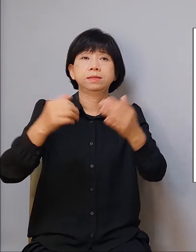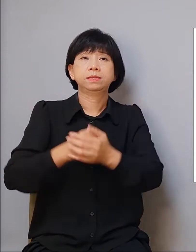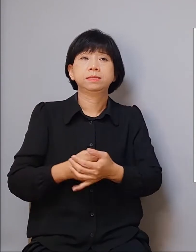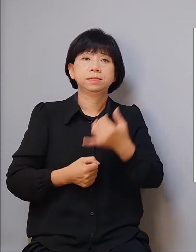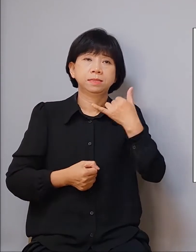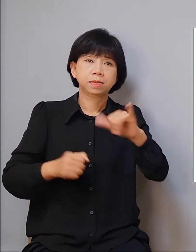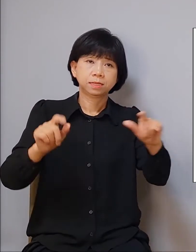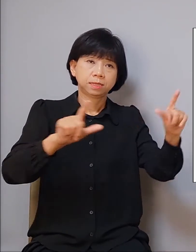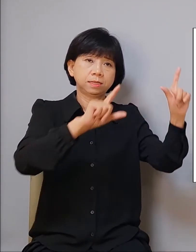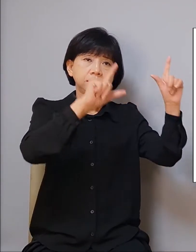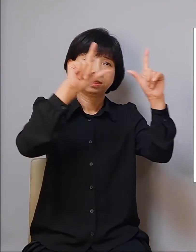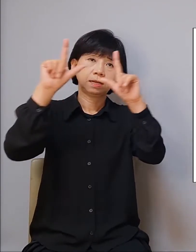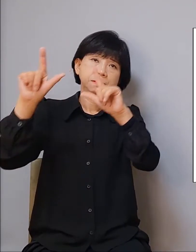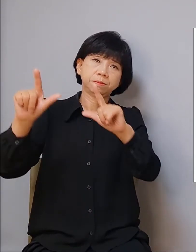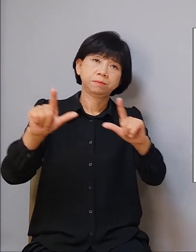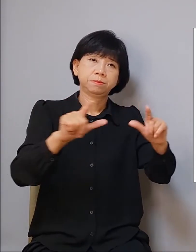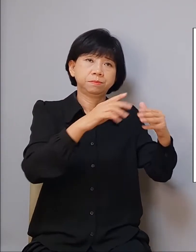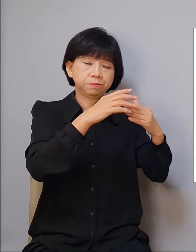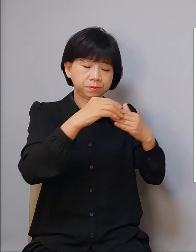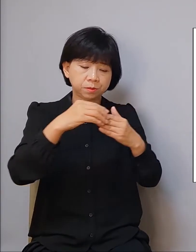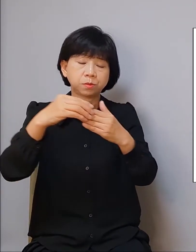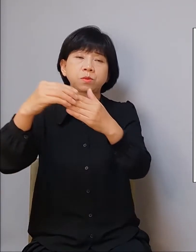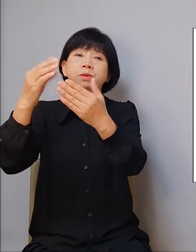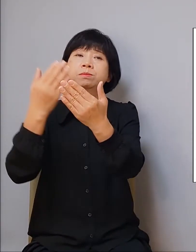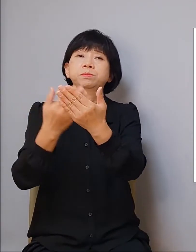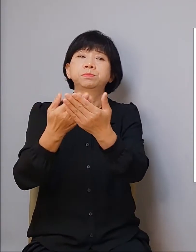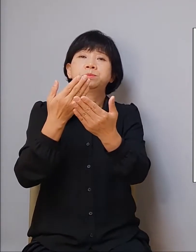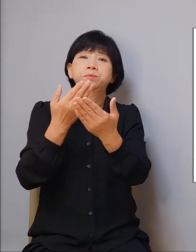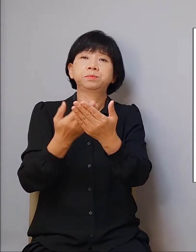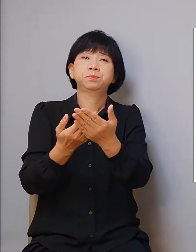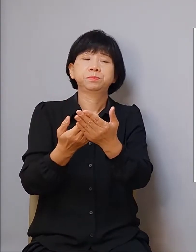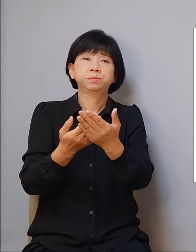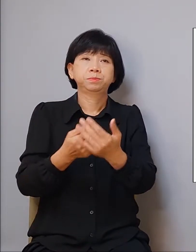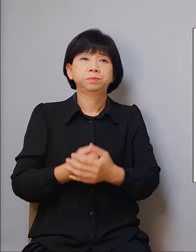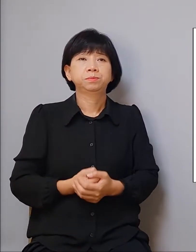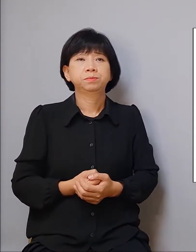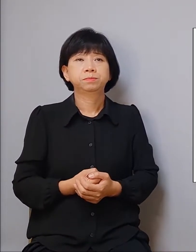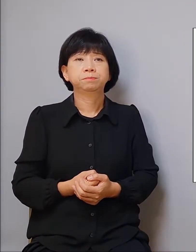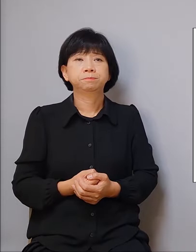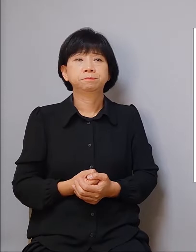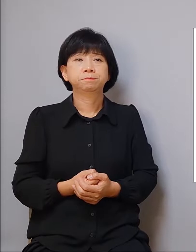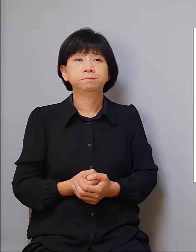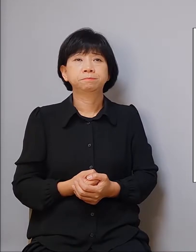자녀의 삶을 살아가도록 인도하여 주시옵소서.